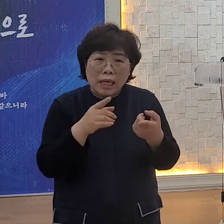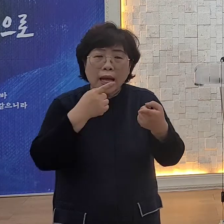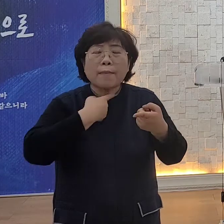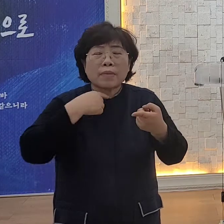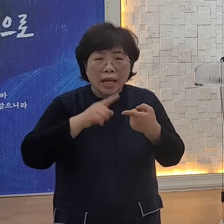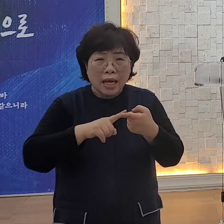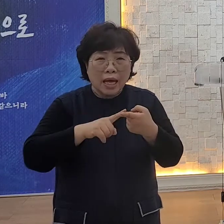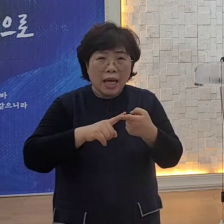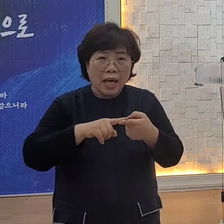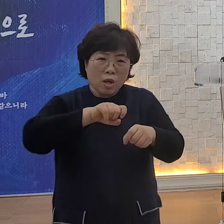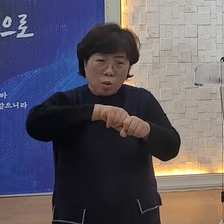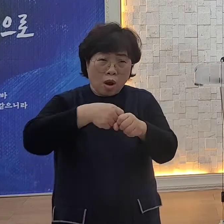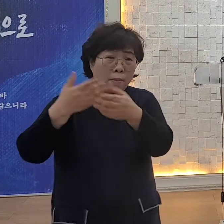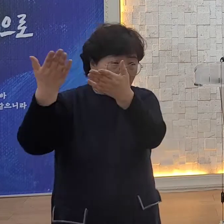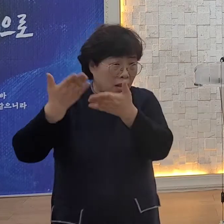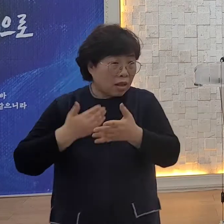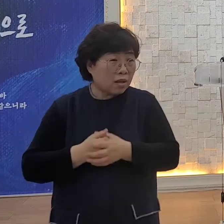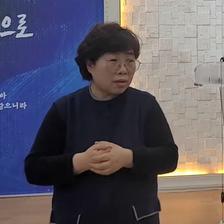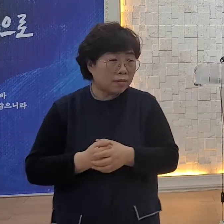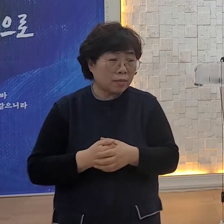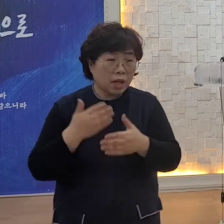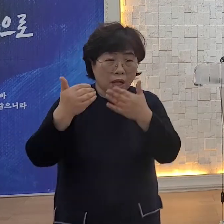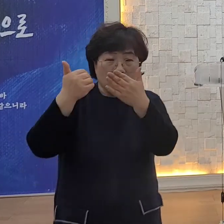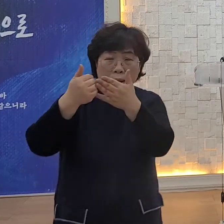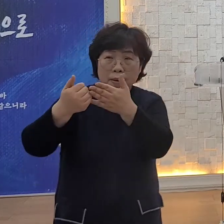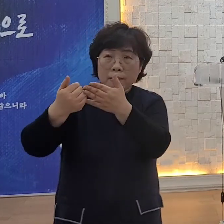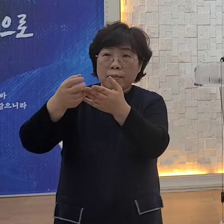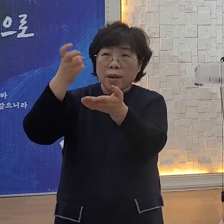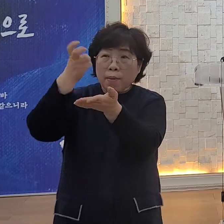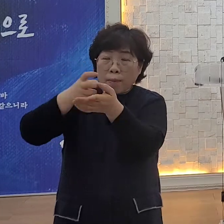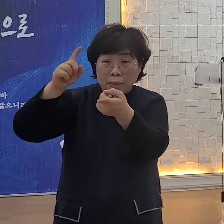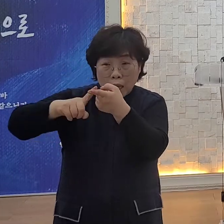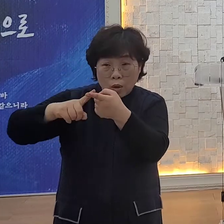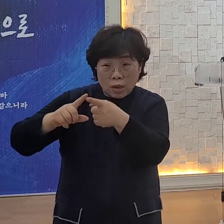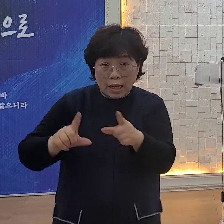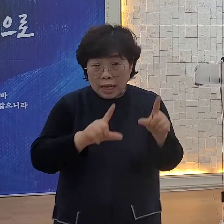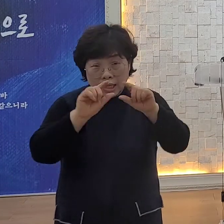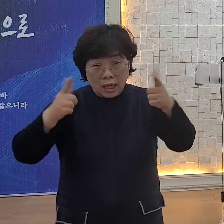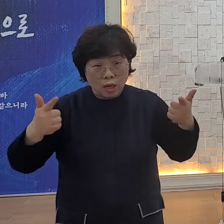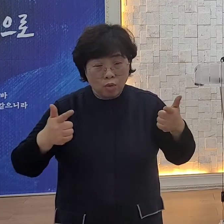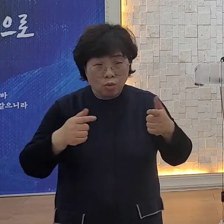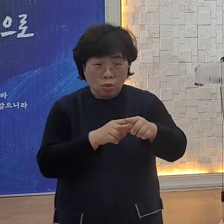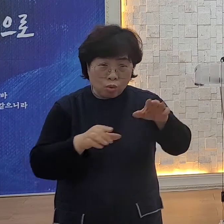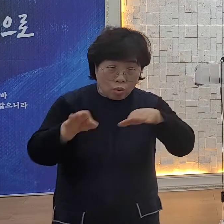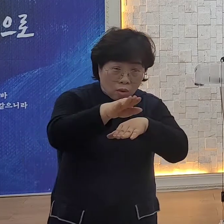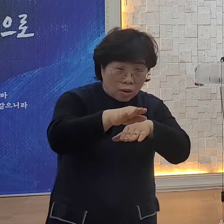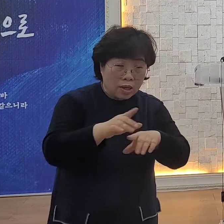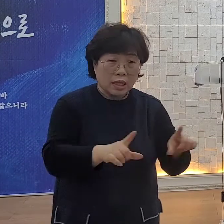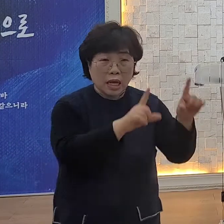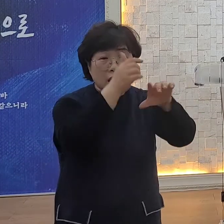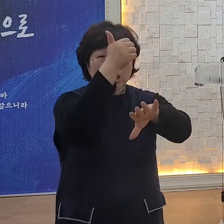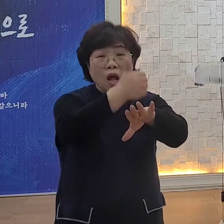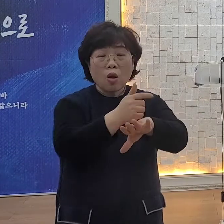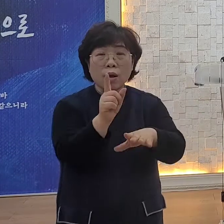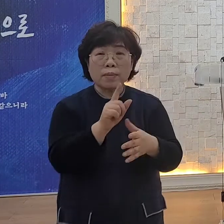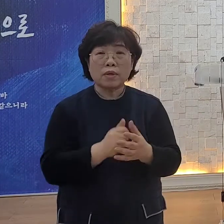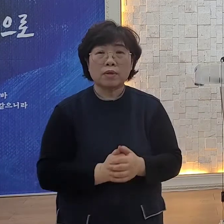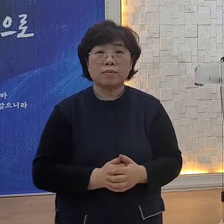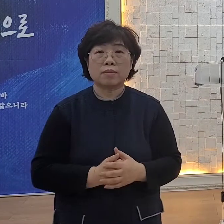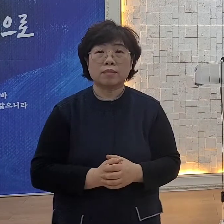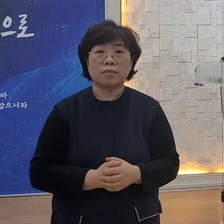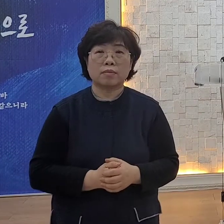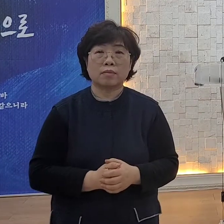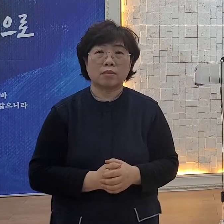살지 않고 우리 마음대로 영리로 바꾼 그 결과가 뭐냐. 오늘 이 26절, 27절의 이 말씀의